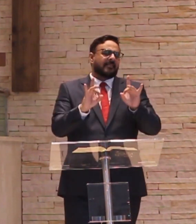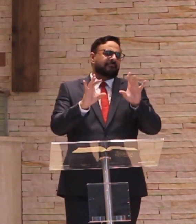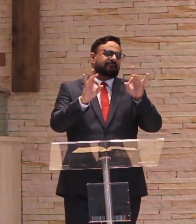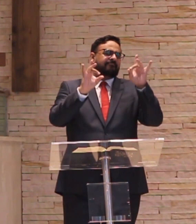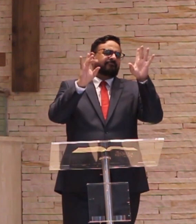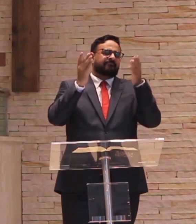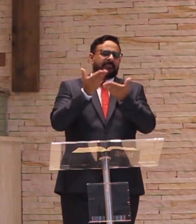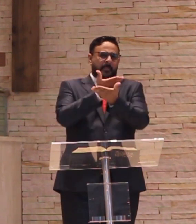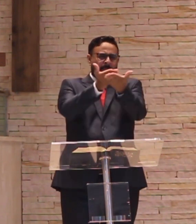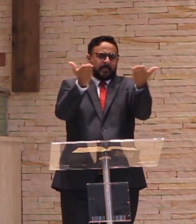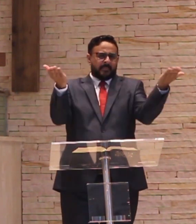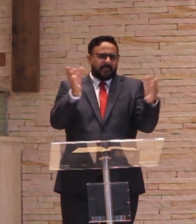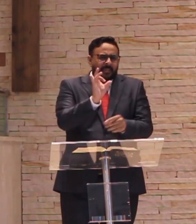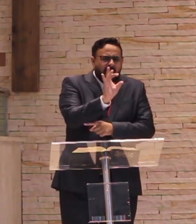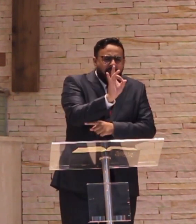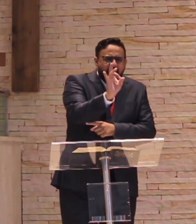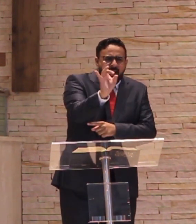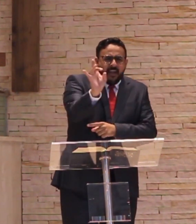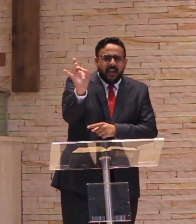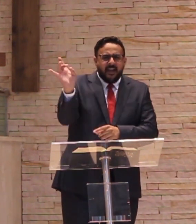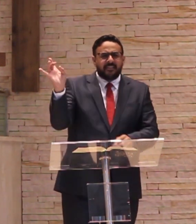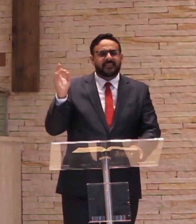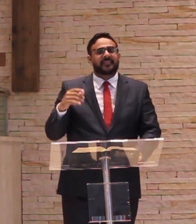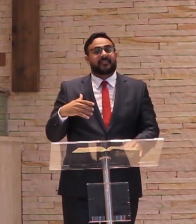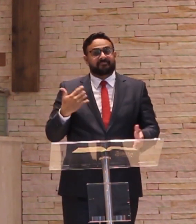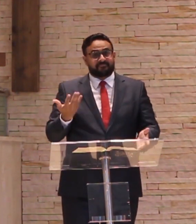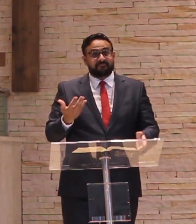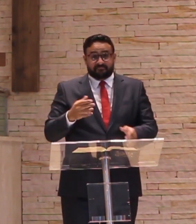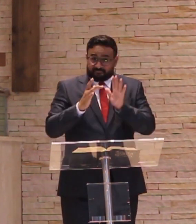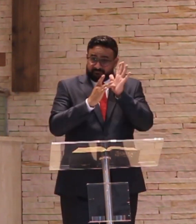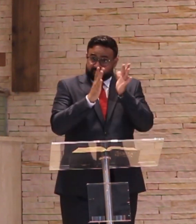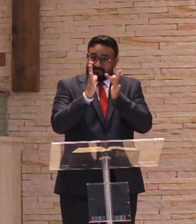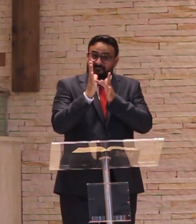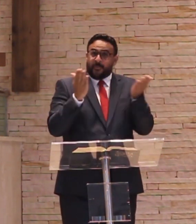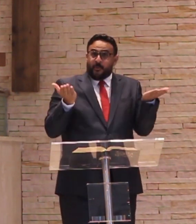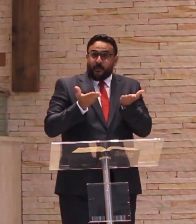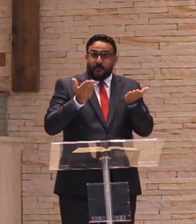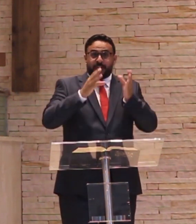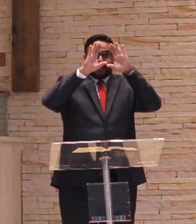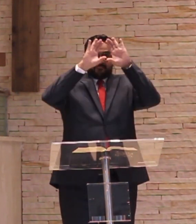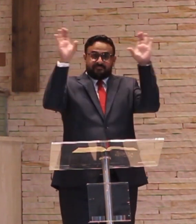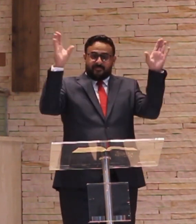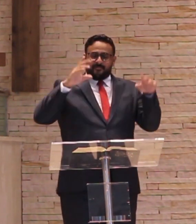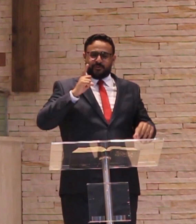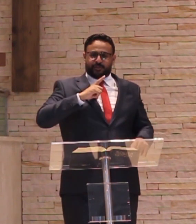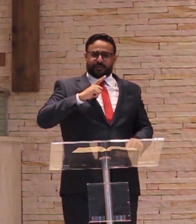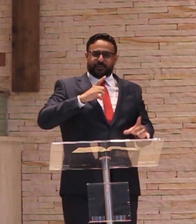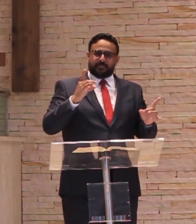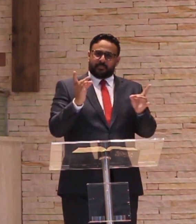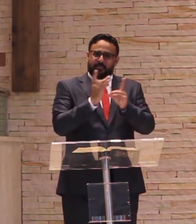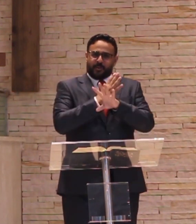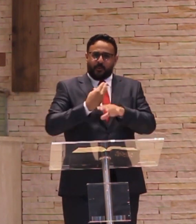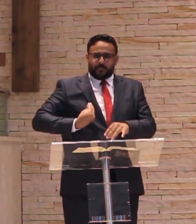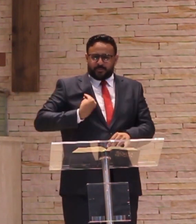eu for e vos preparar este lugar, vos receberei para mim mesmo, para que aonde eu